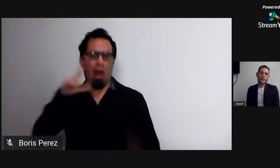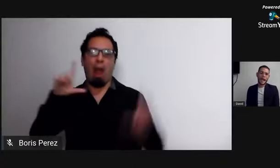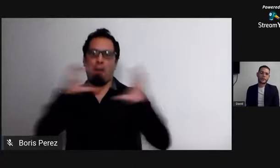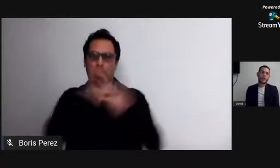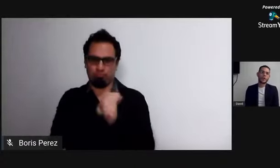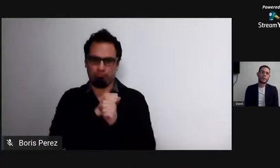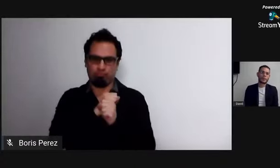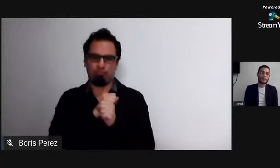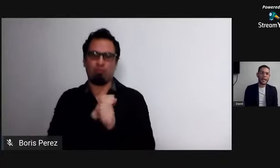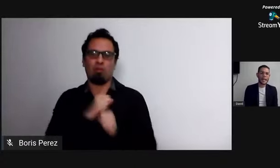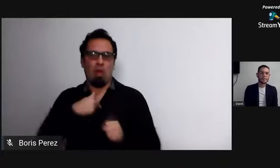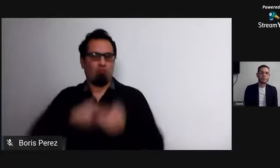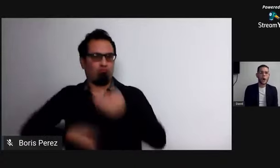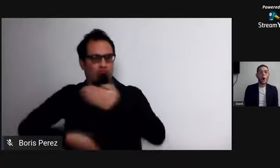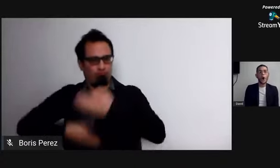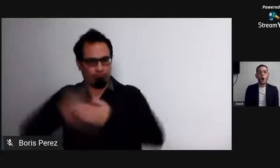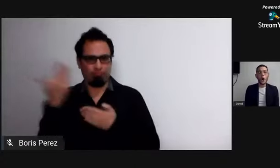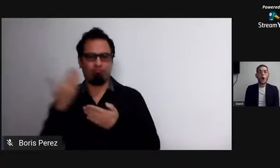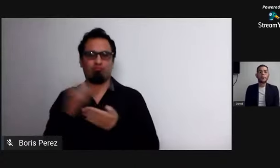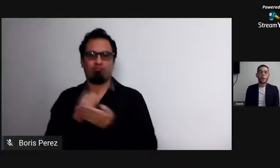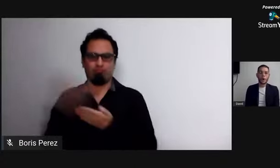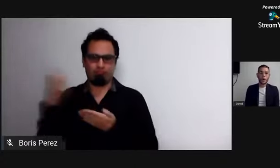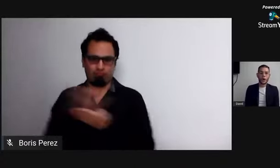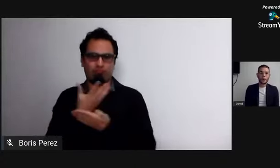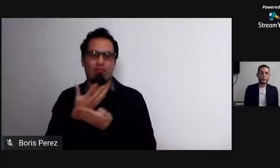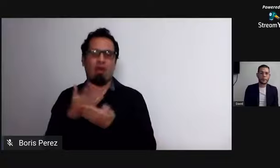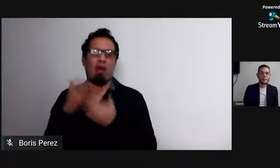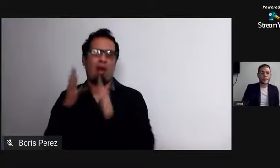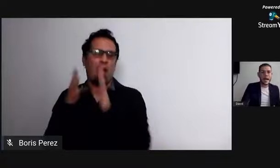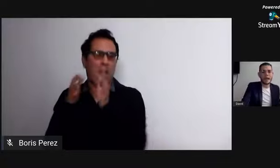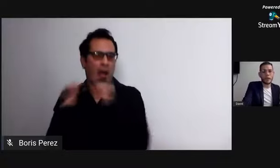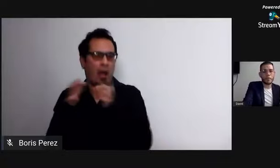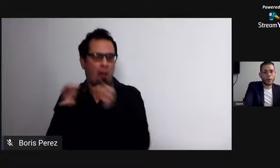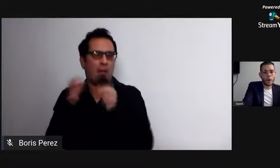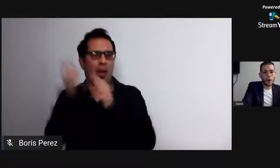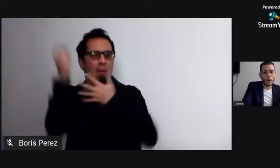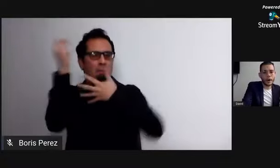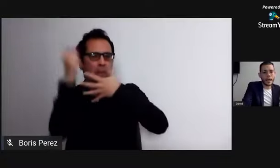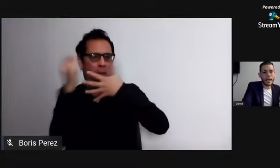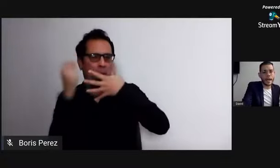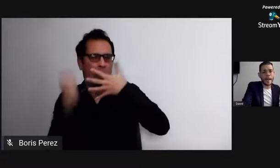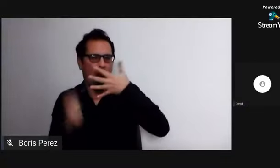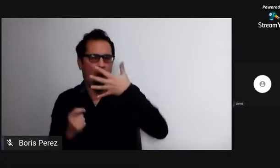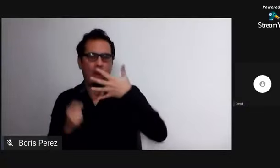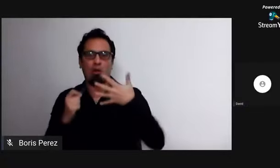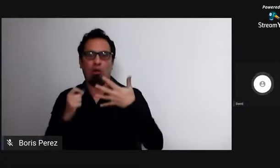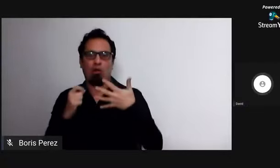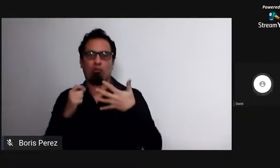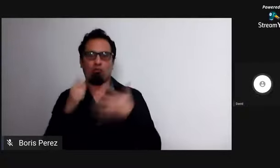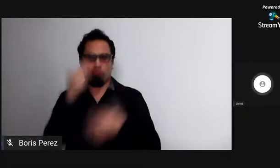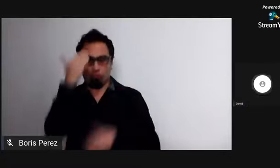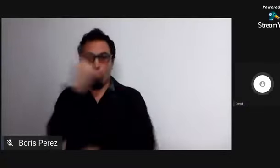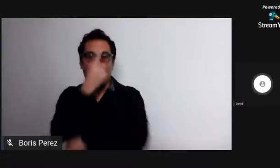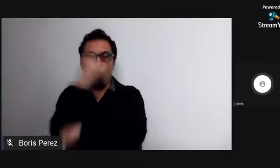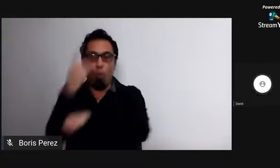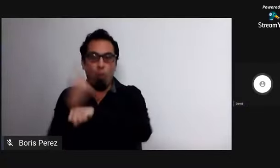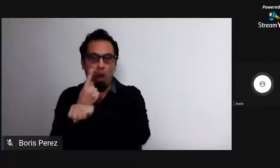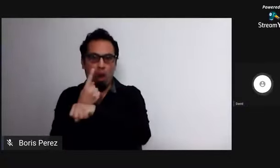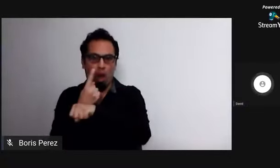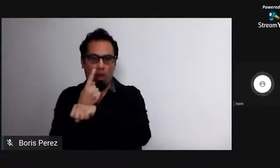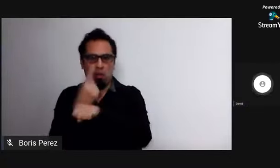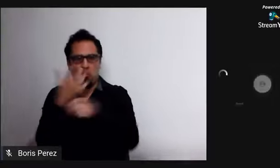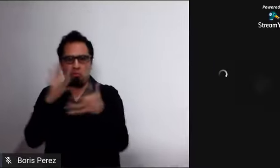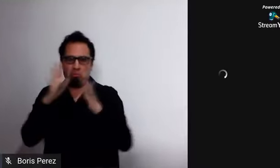comentarios, enviárnoslo por Facebook o pueden enviarlo por bien sea por